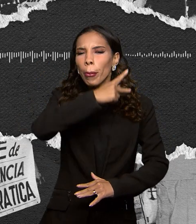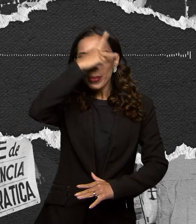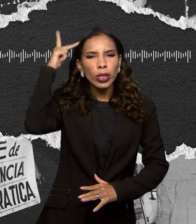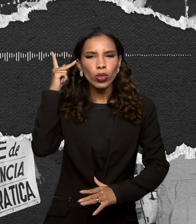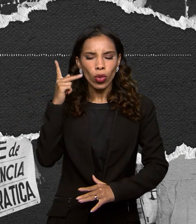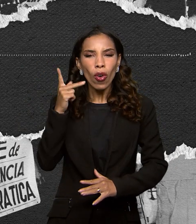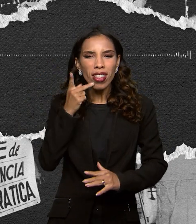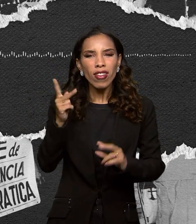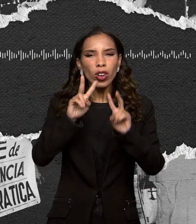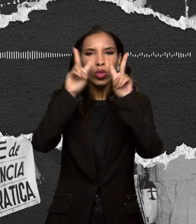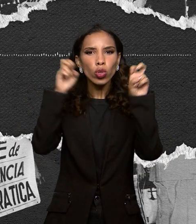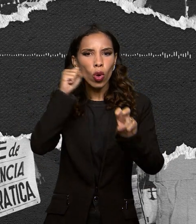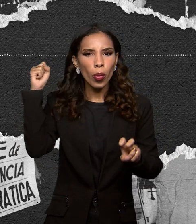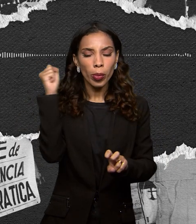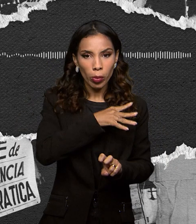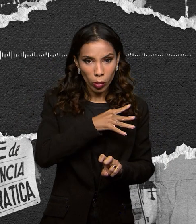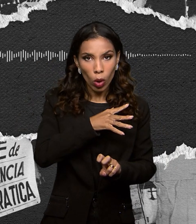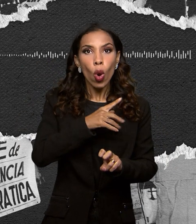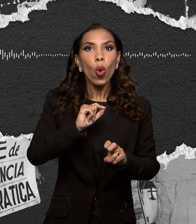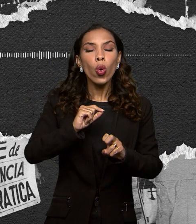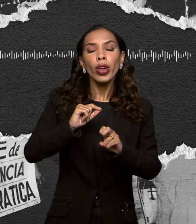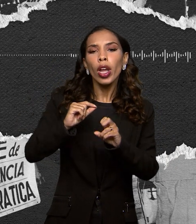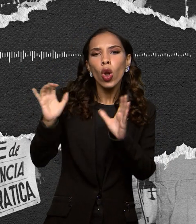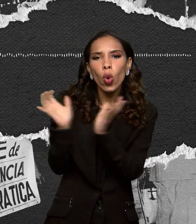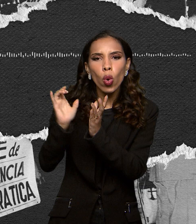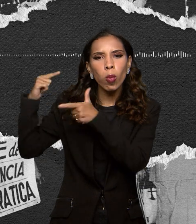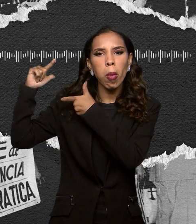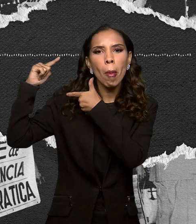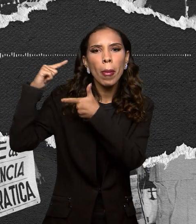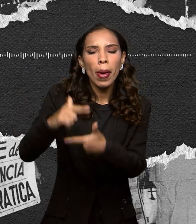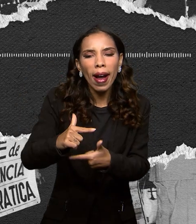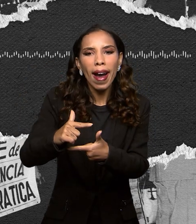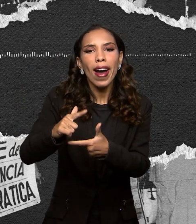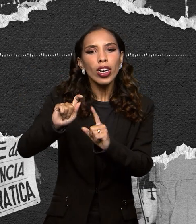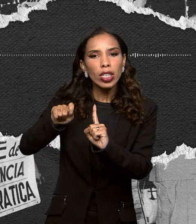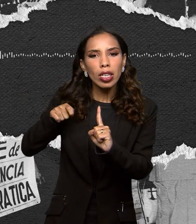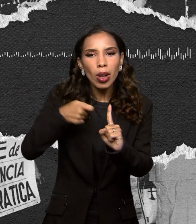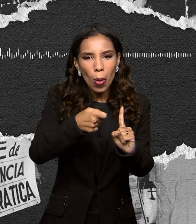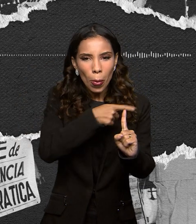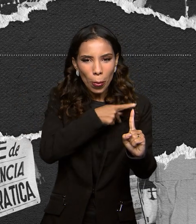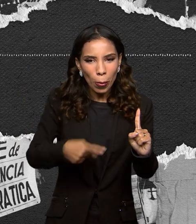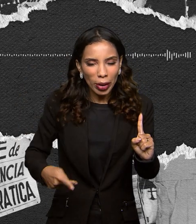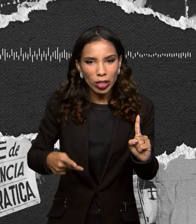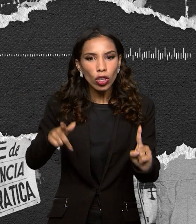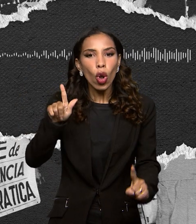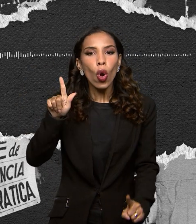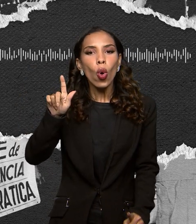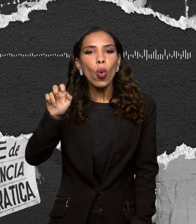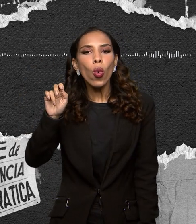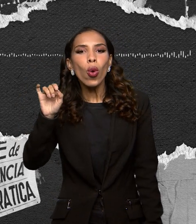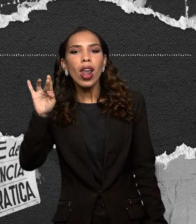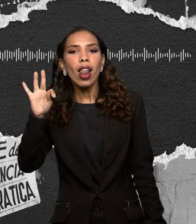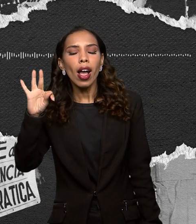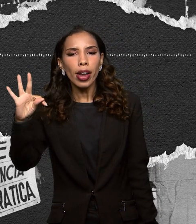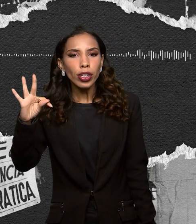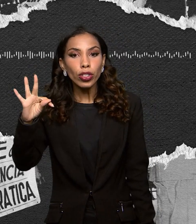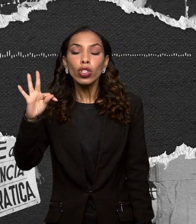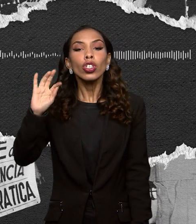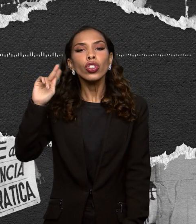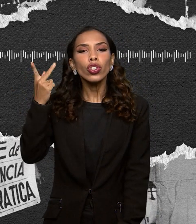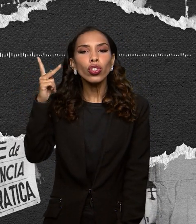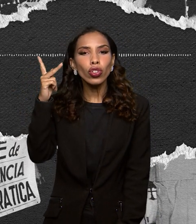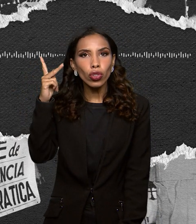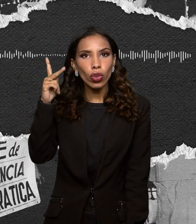de barbaridade a tendência de grupos conservadores colocarem João Goulart na caixinha de comunista é o historiador Rodrigo Pato,